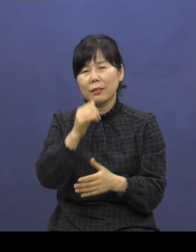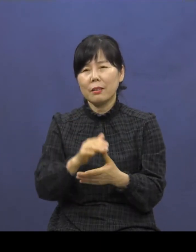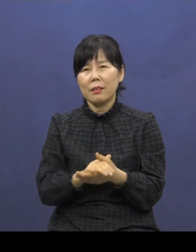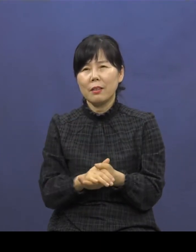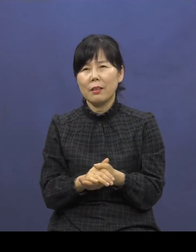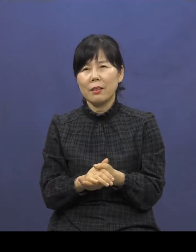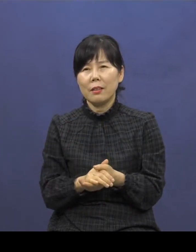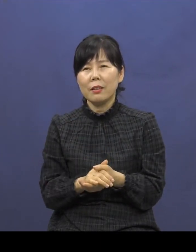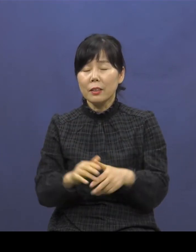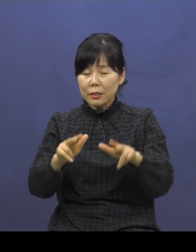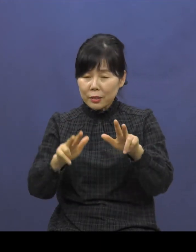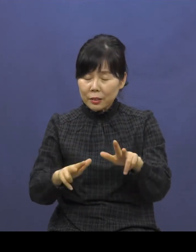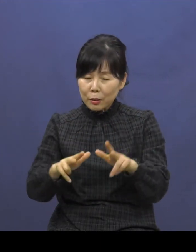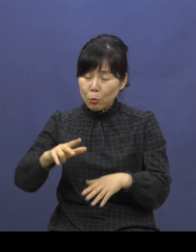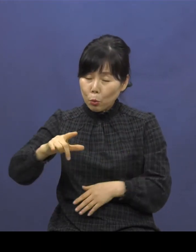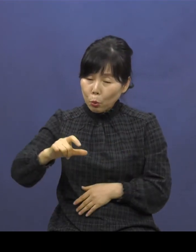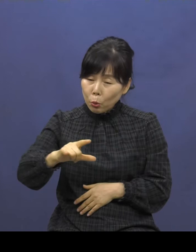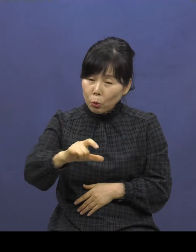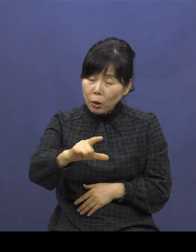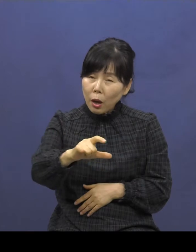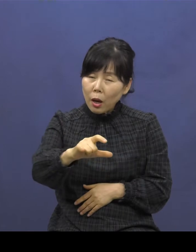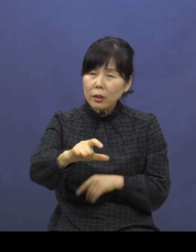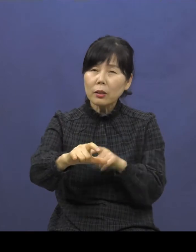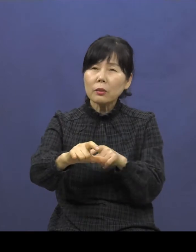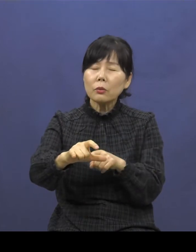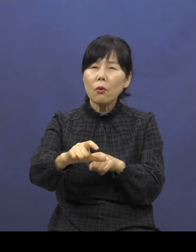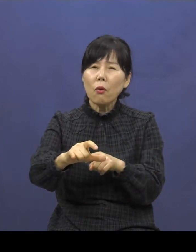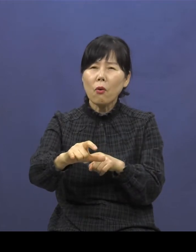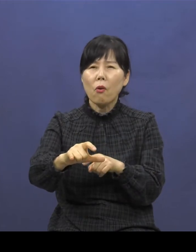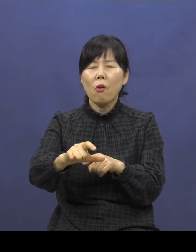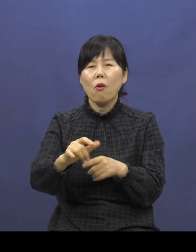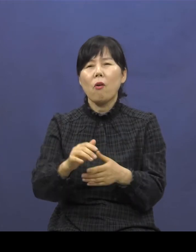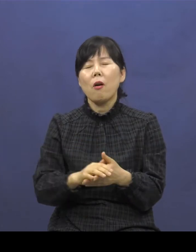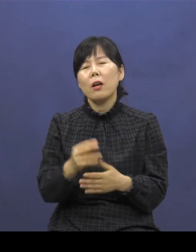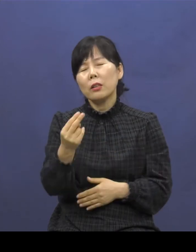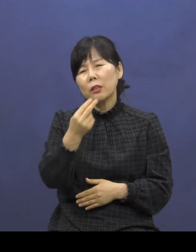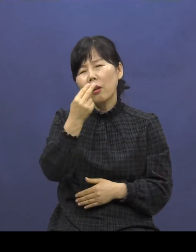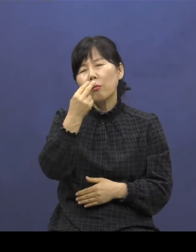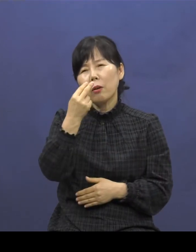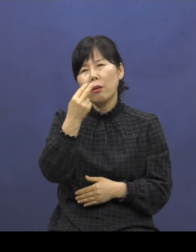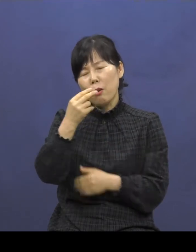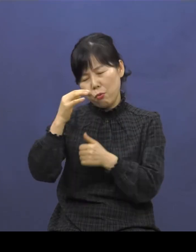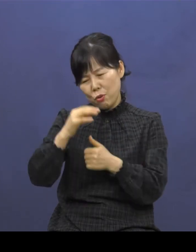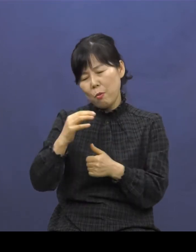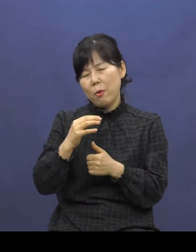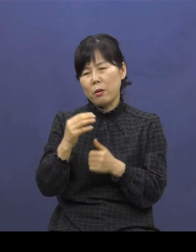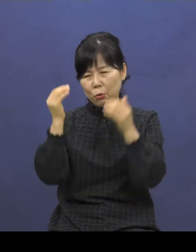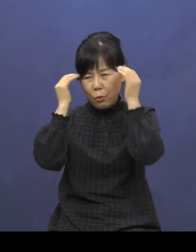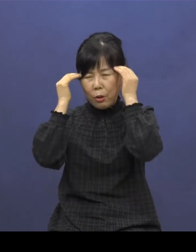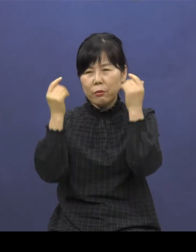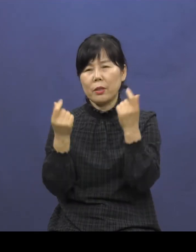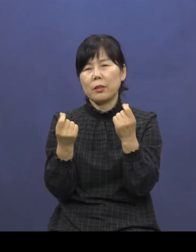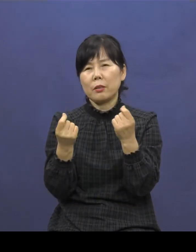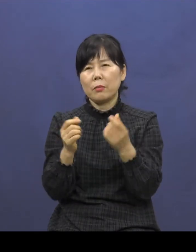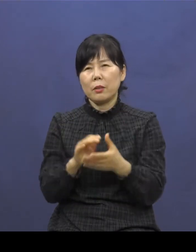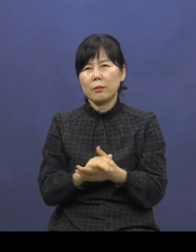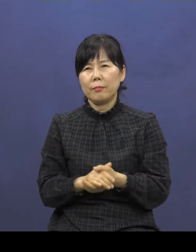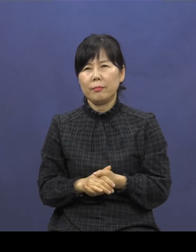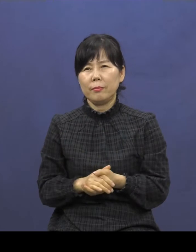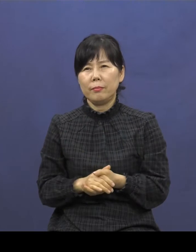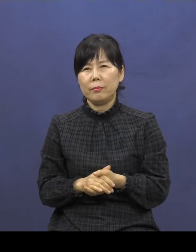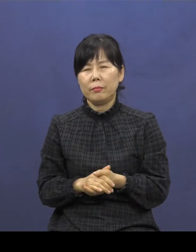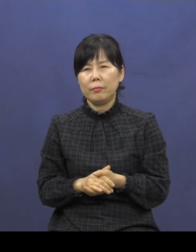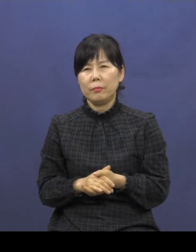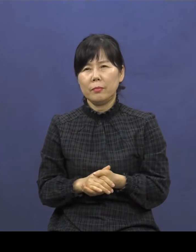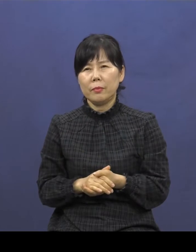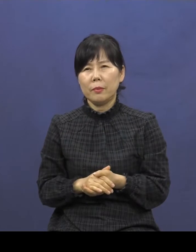있어요. 안타깝게도 지금 코로나19도 바로 어떤 면에서는 바로 여기에 해당한다. 예, 우리의 생존을